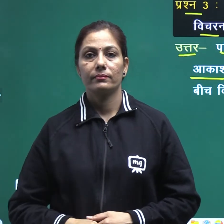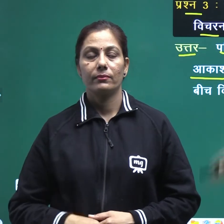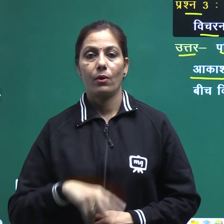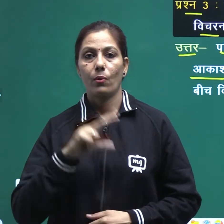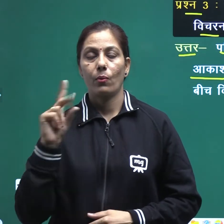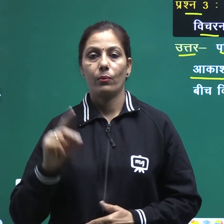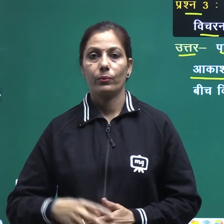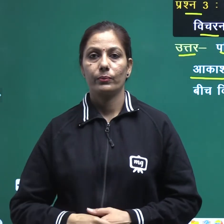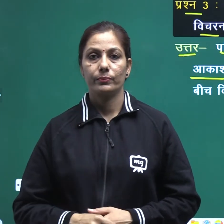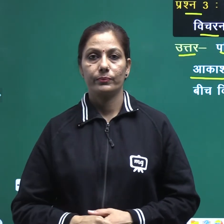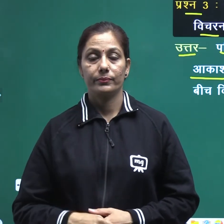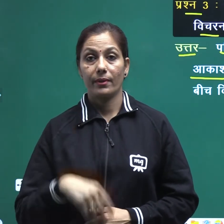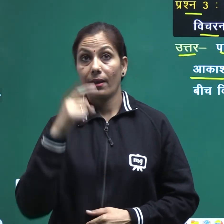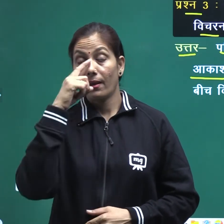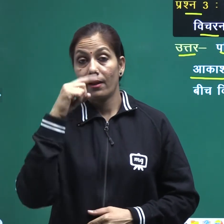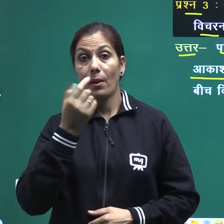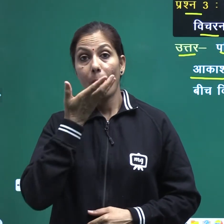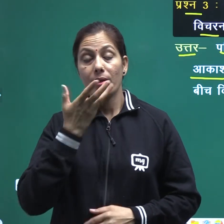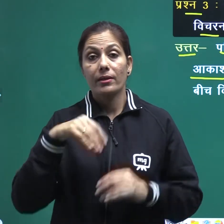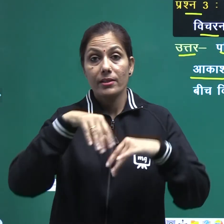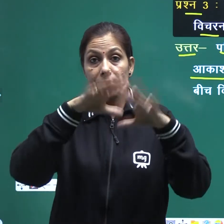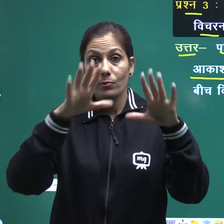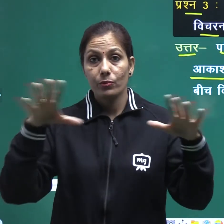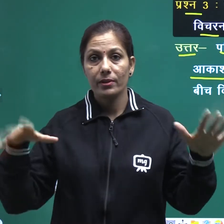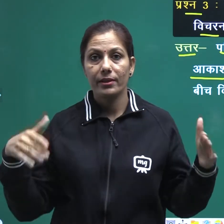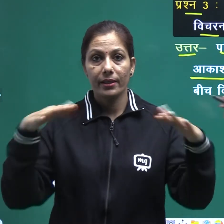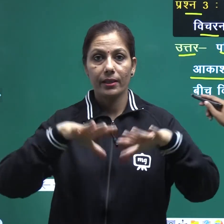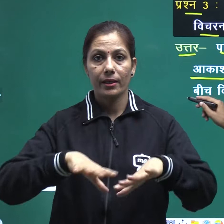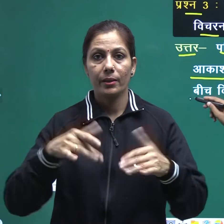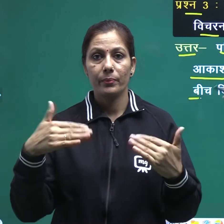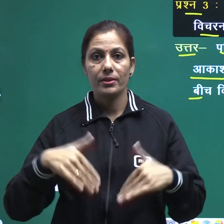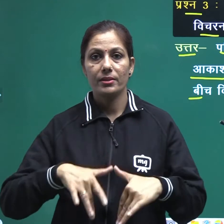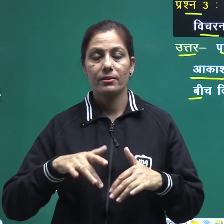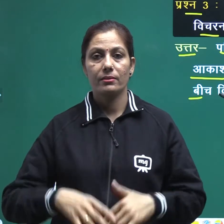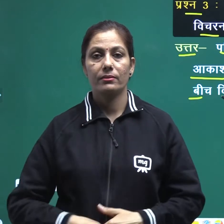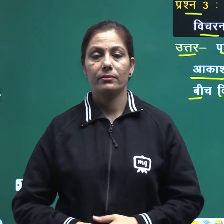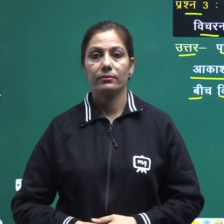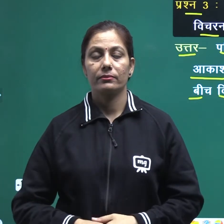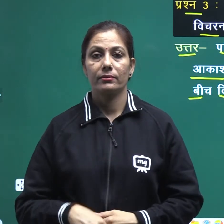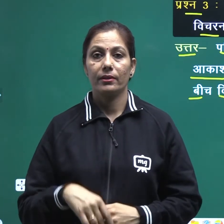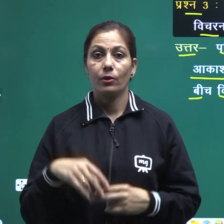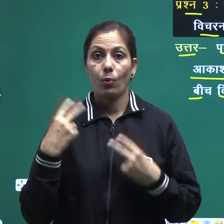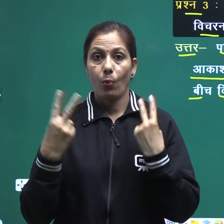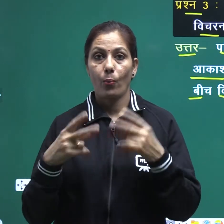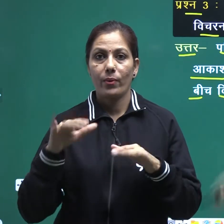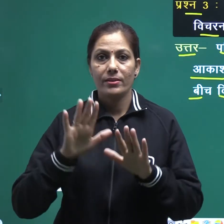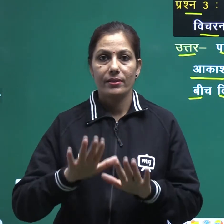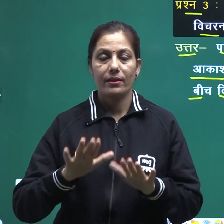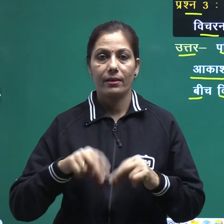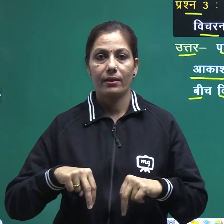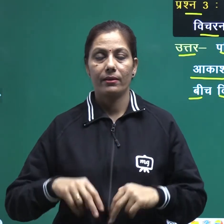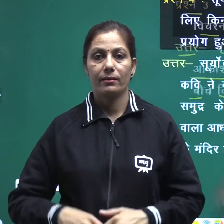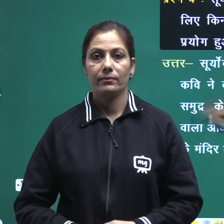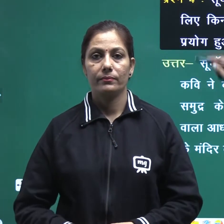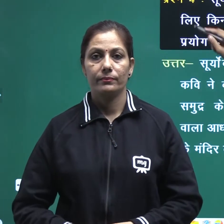है और और नीले समुद्र के बीच को विजिट करना चाहता है